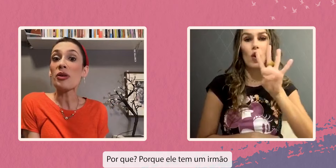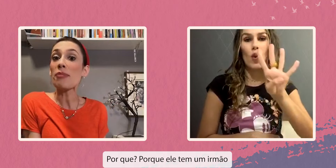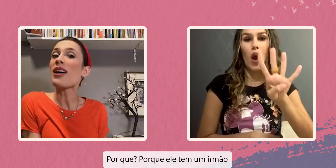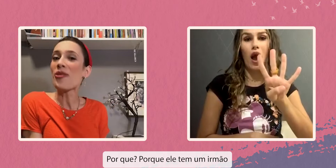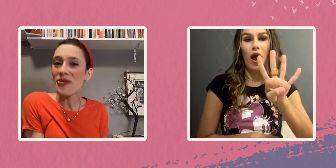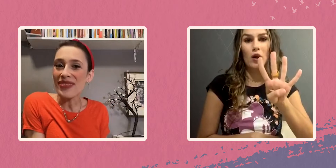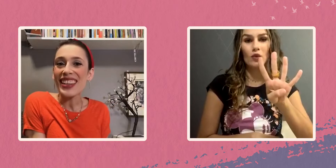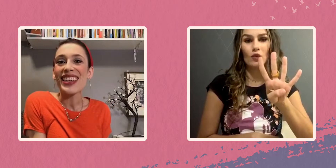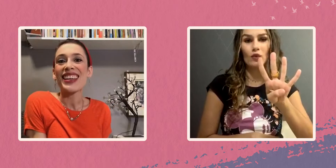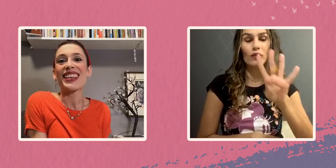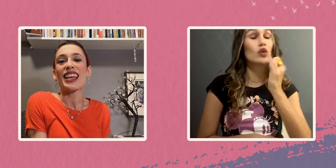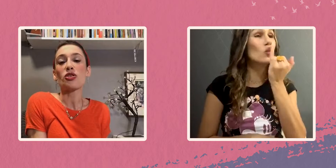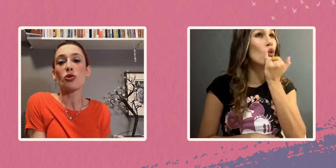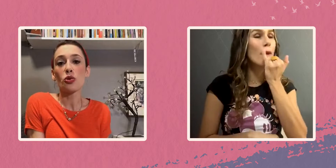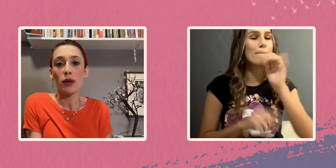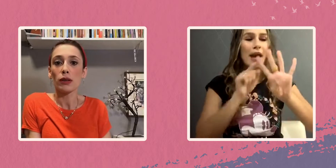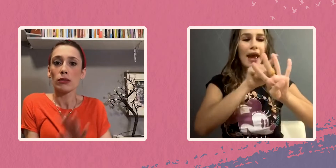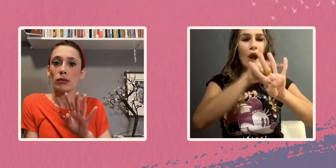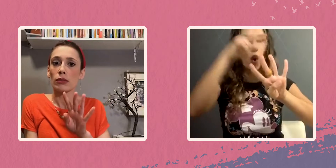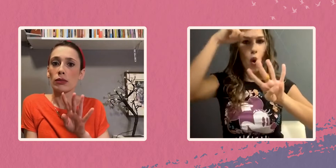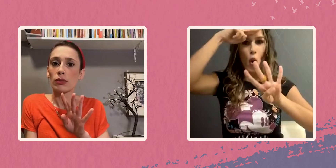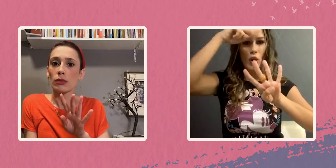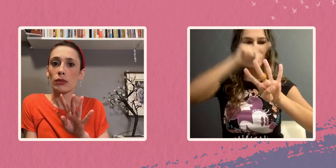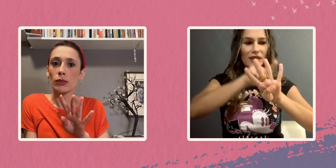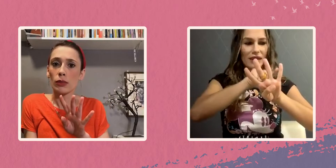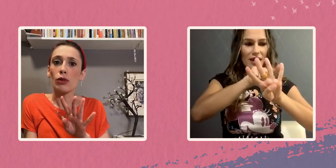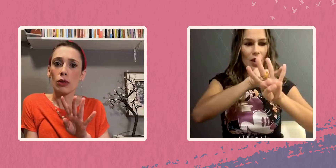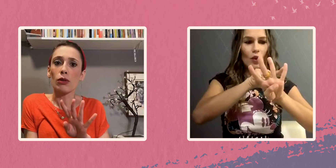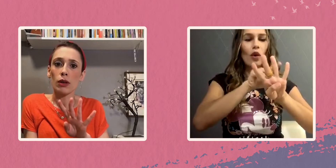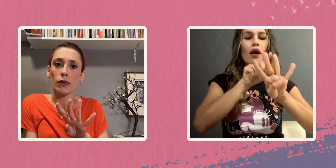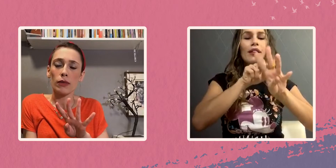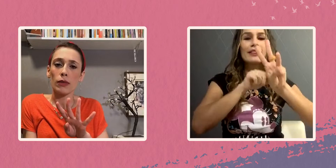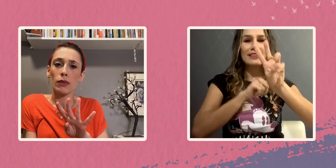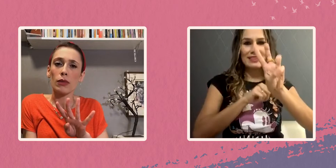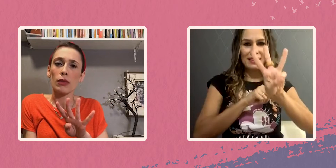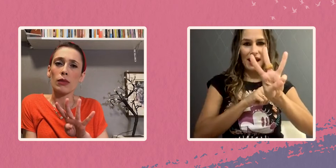ele tem um irmão que é surdo.